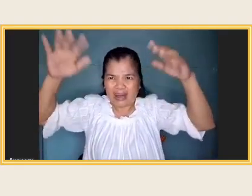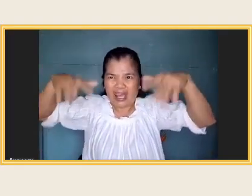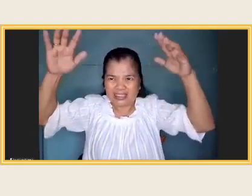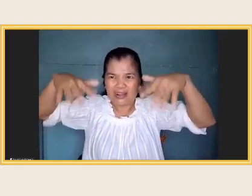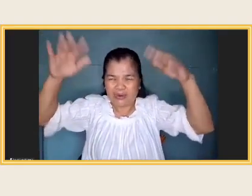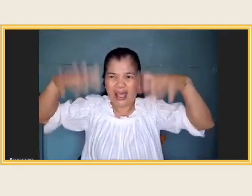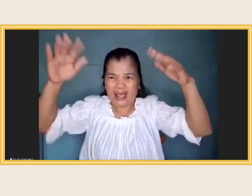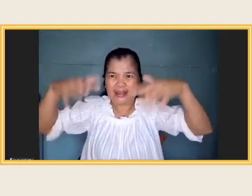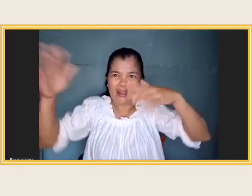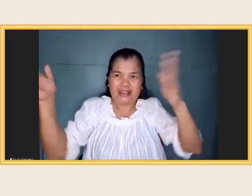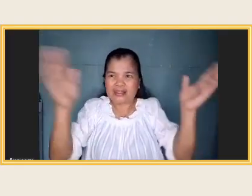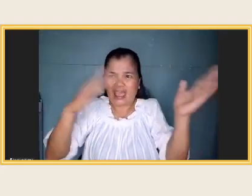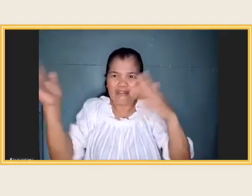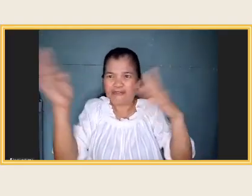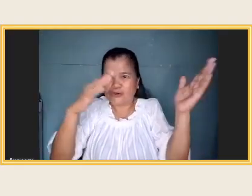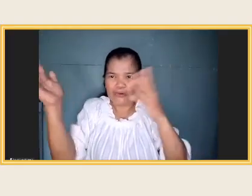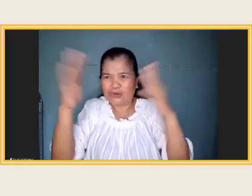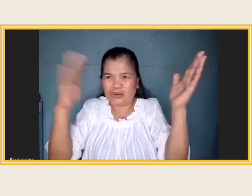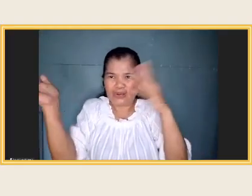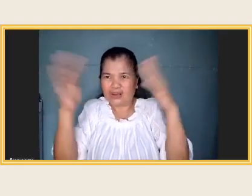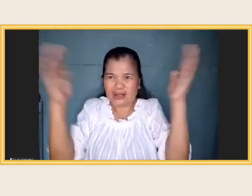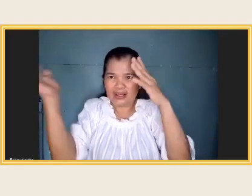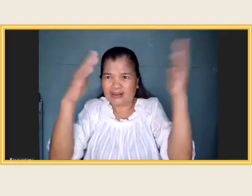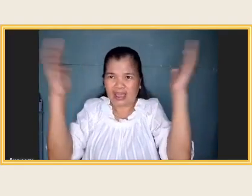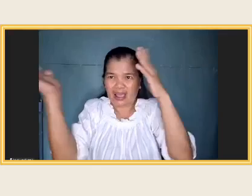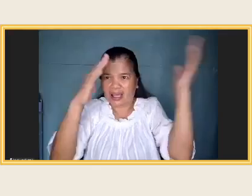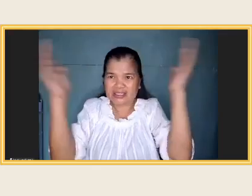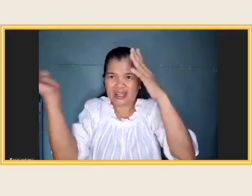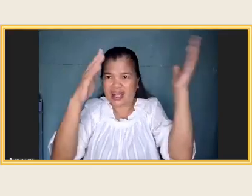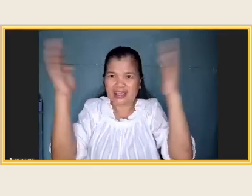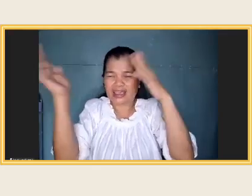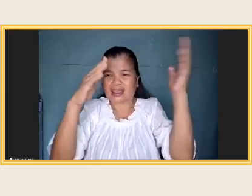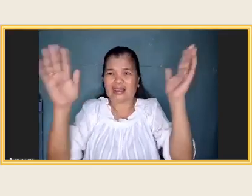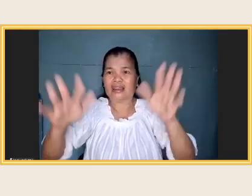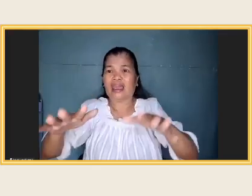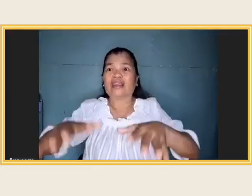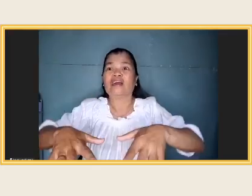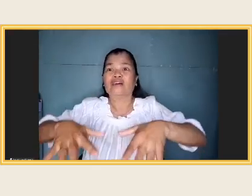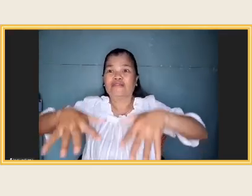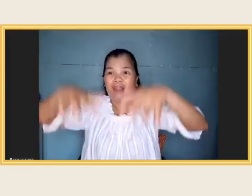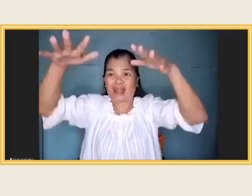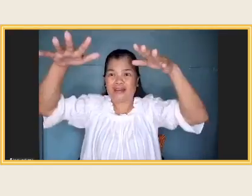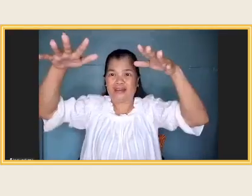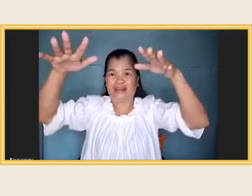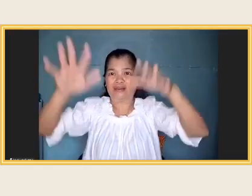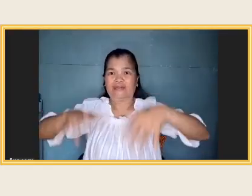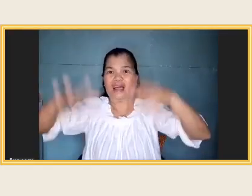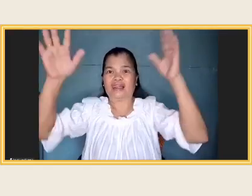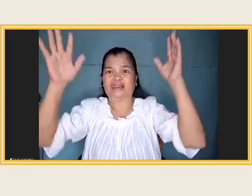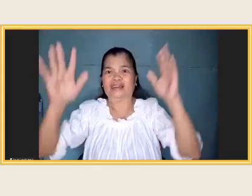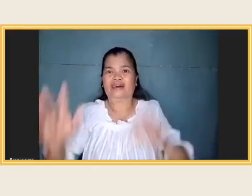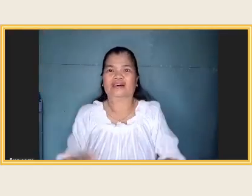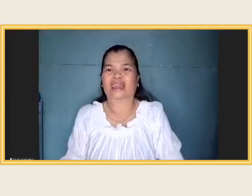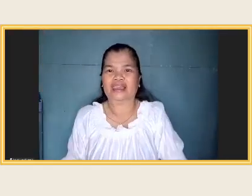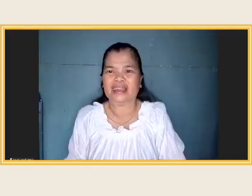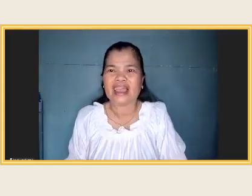Rain. Lakas na ulan. Typhoon. Okay. Ang lakas ng hangin. Then, flood. Flood. Okay,